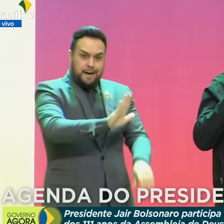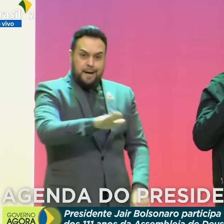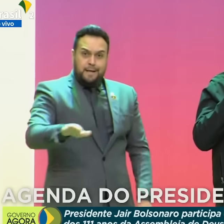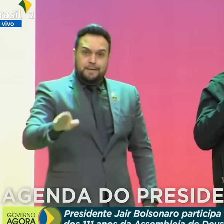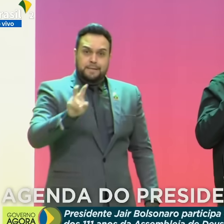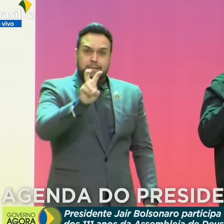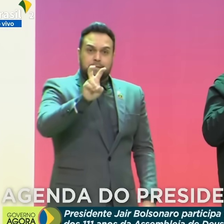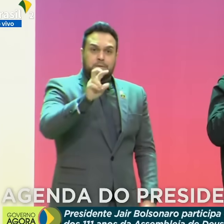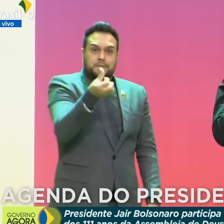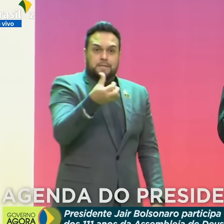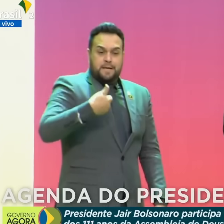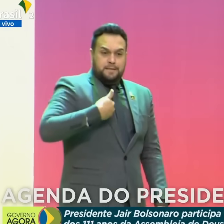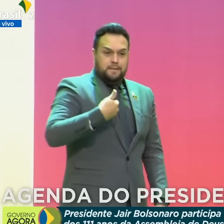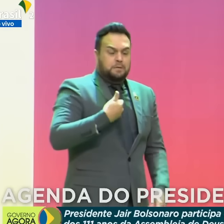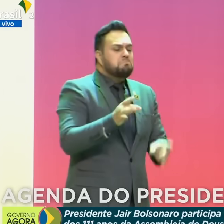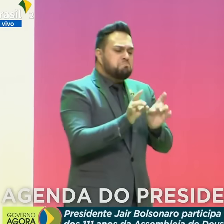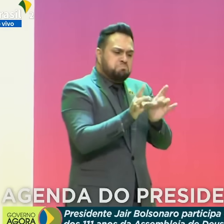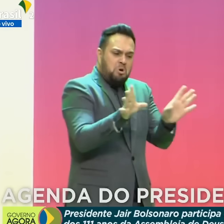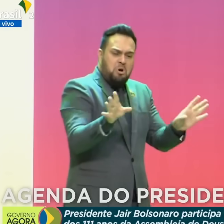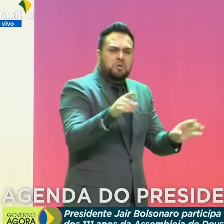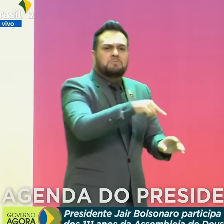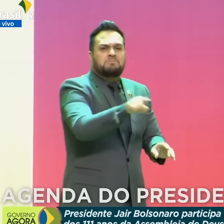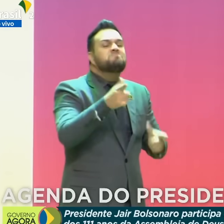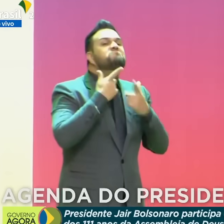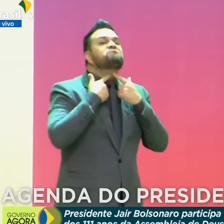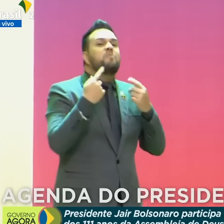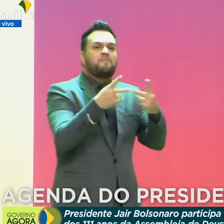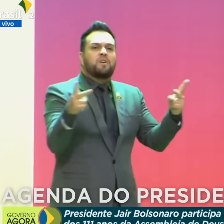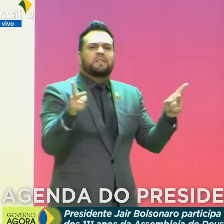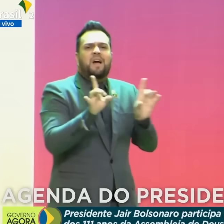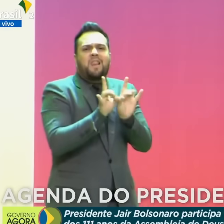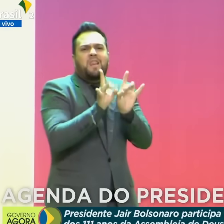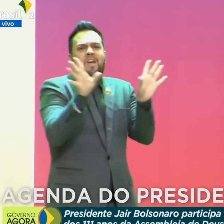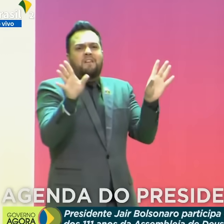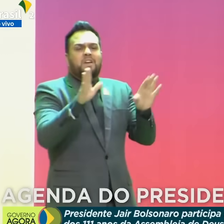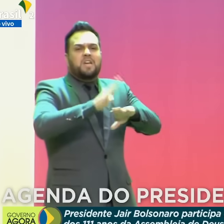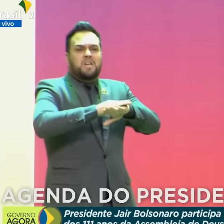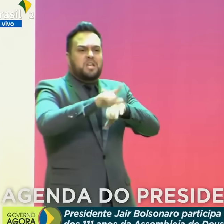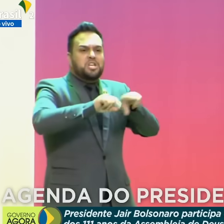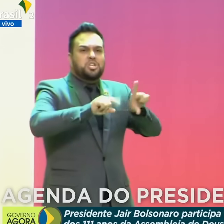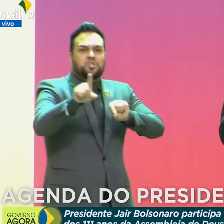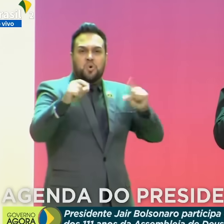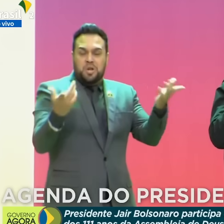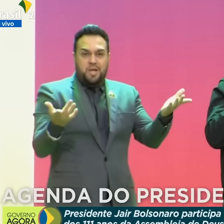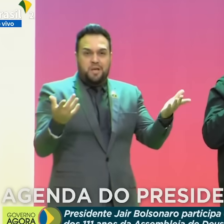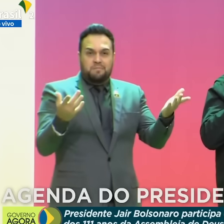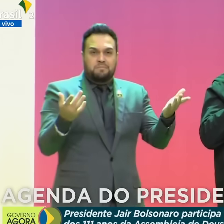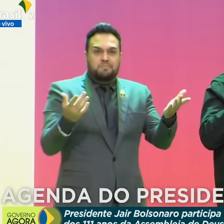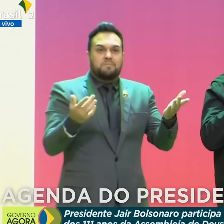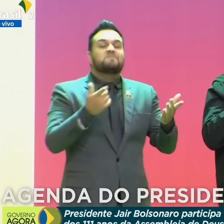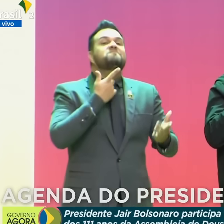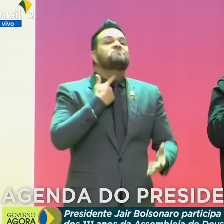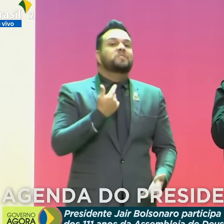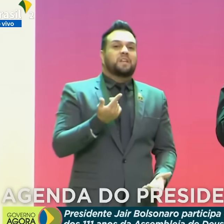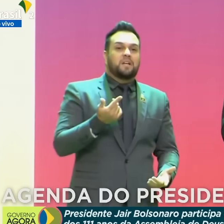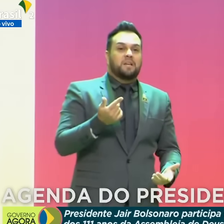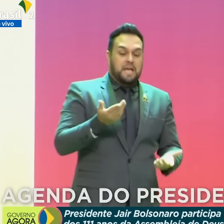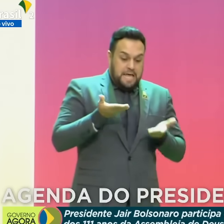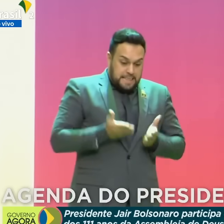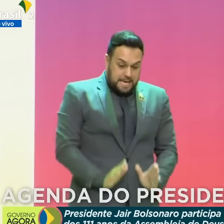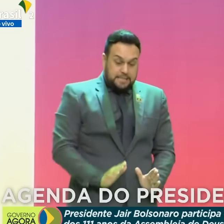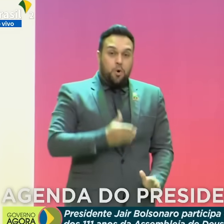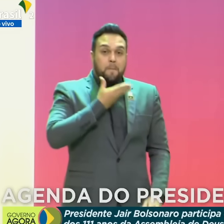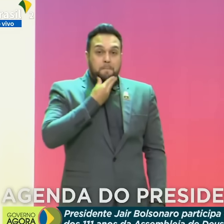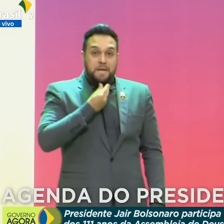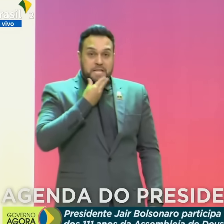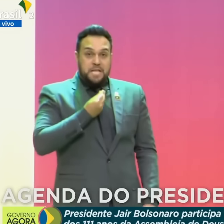idade que eles poderiam definir o seu sexo mais à frente, dizer que ele não nasceu menino